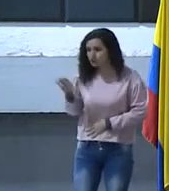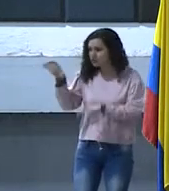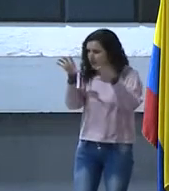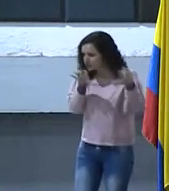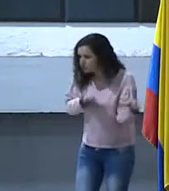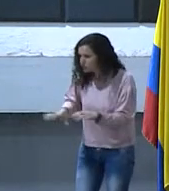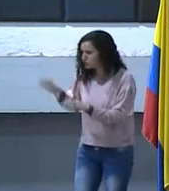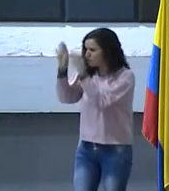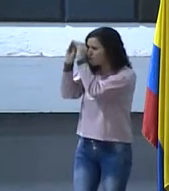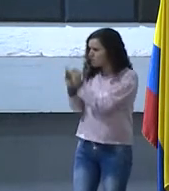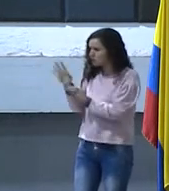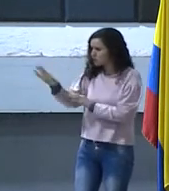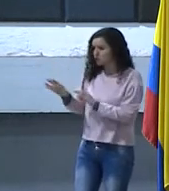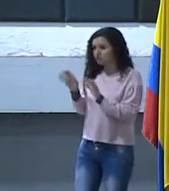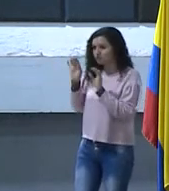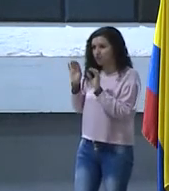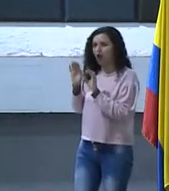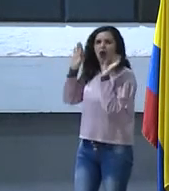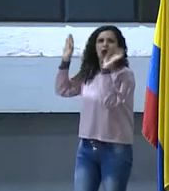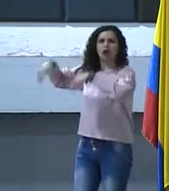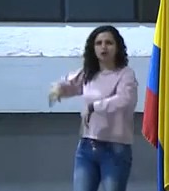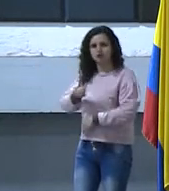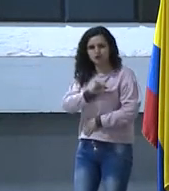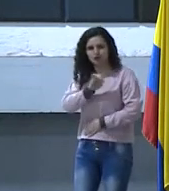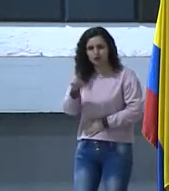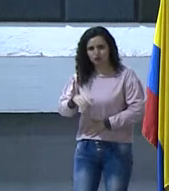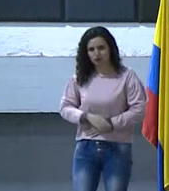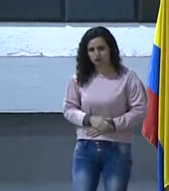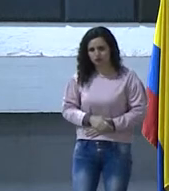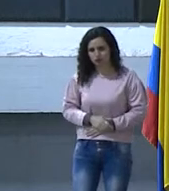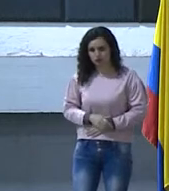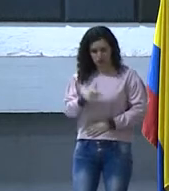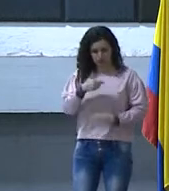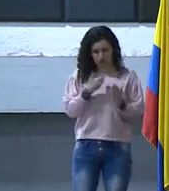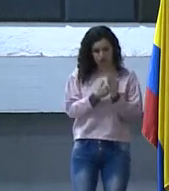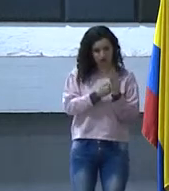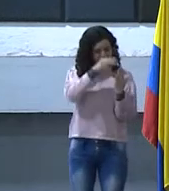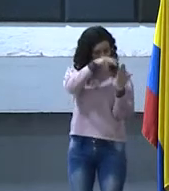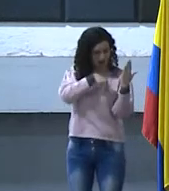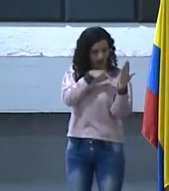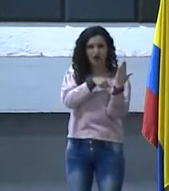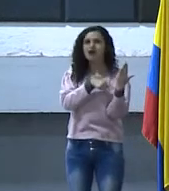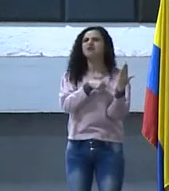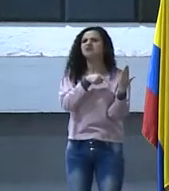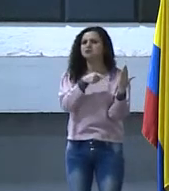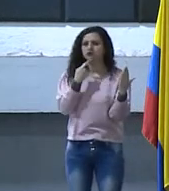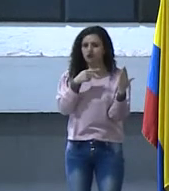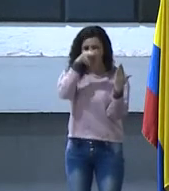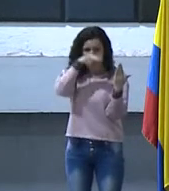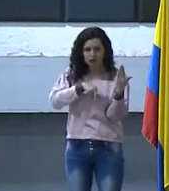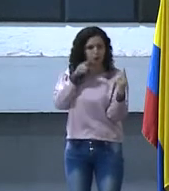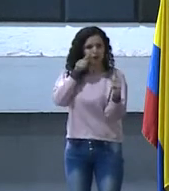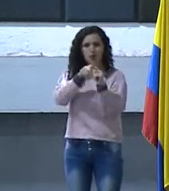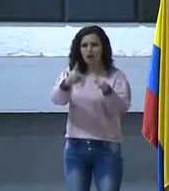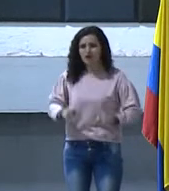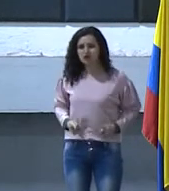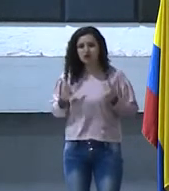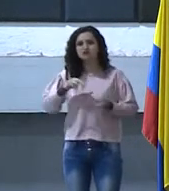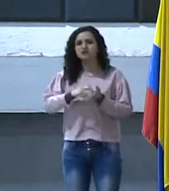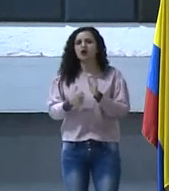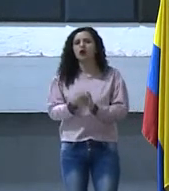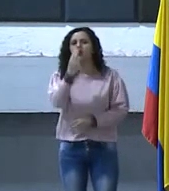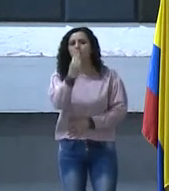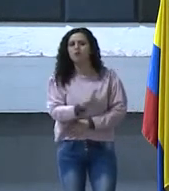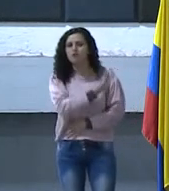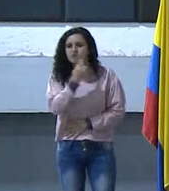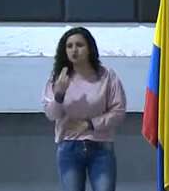figuras y existencia esta proclama pedagógica por la vida es el compromiso responsable de